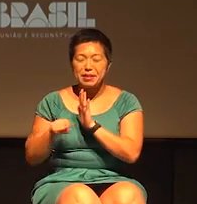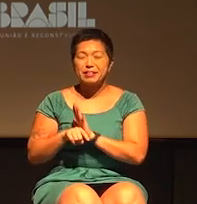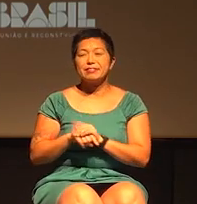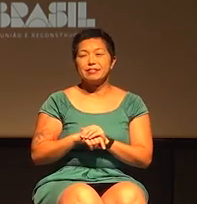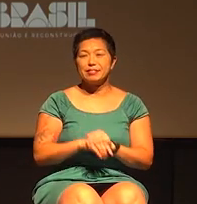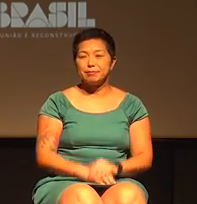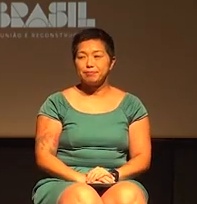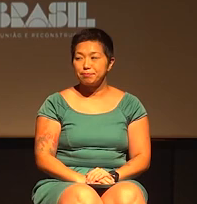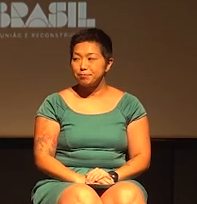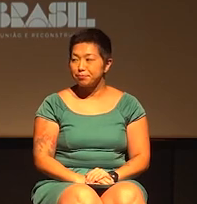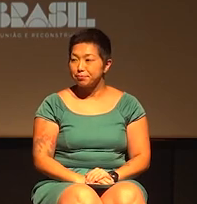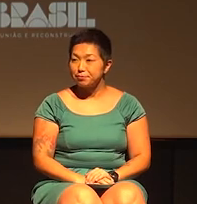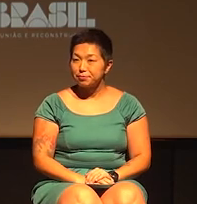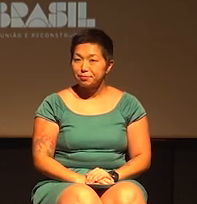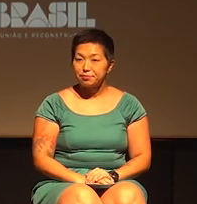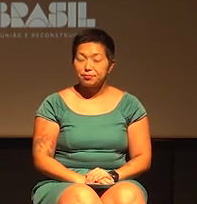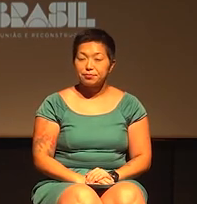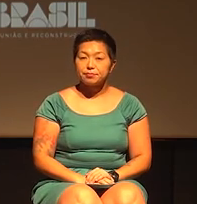imagina